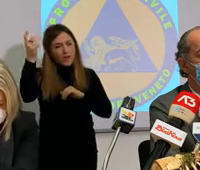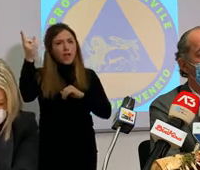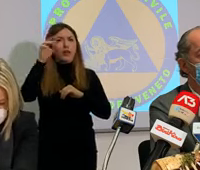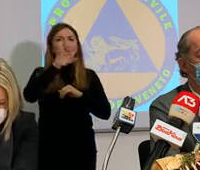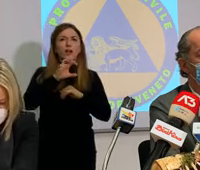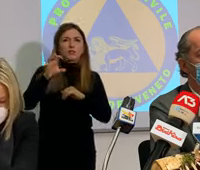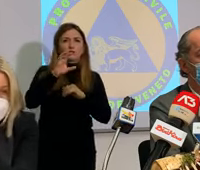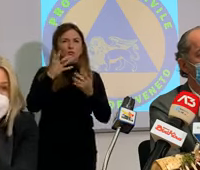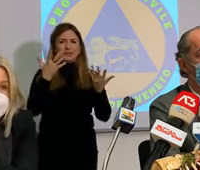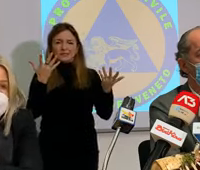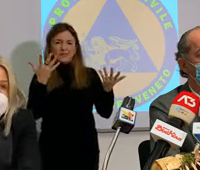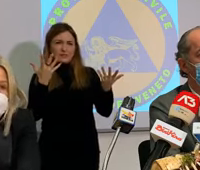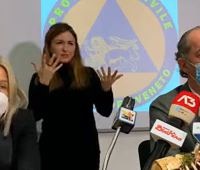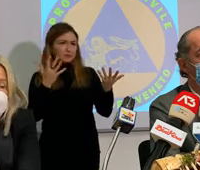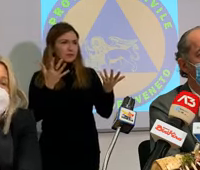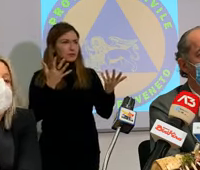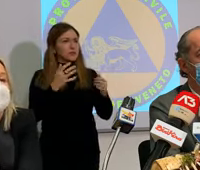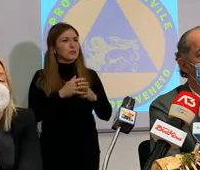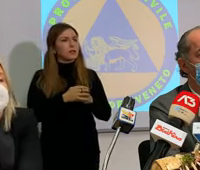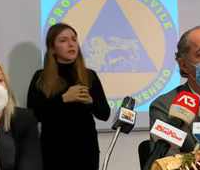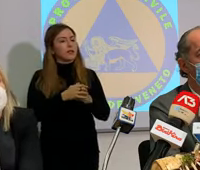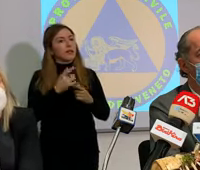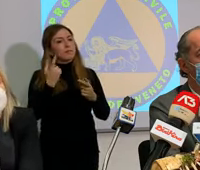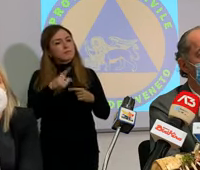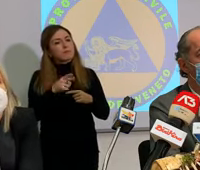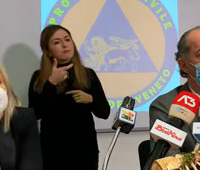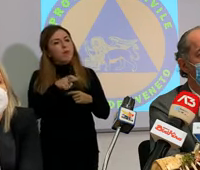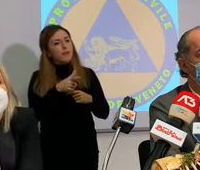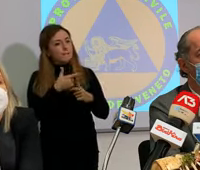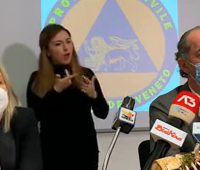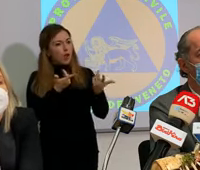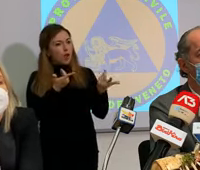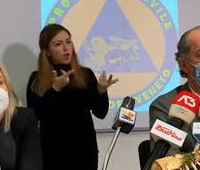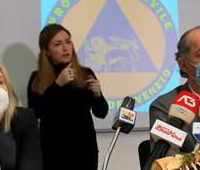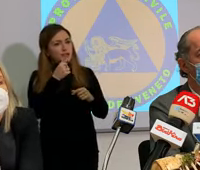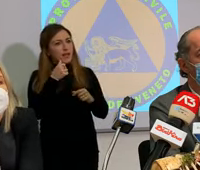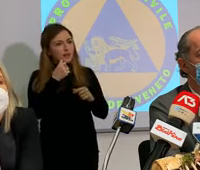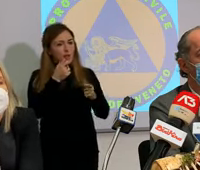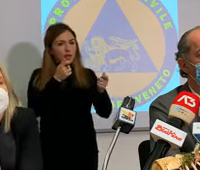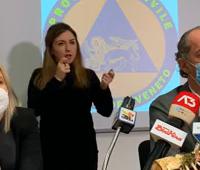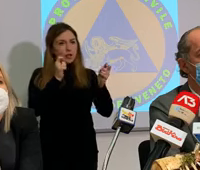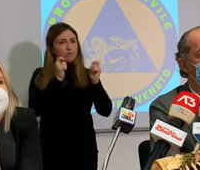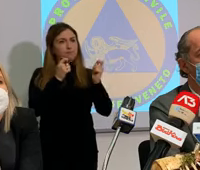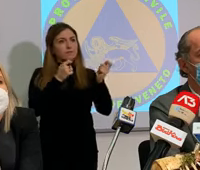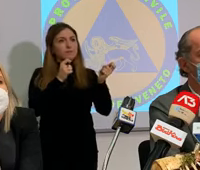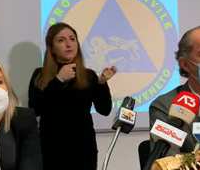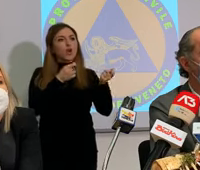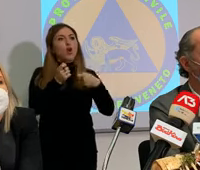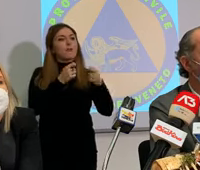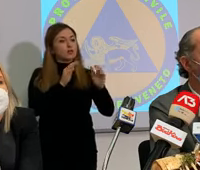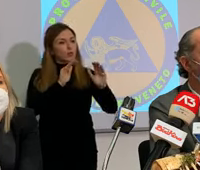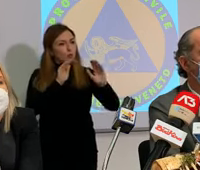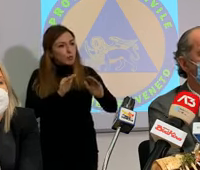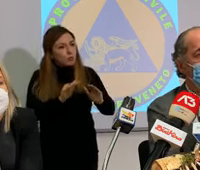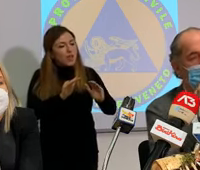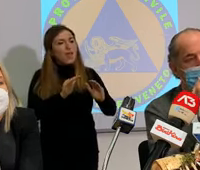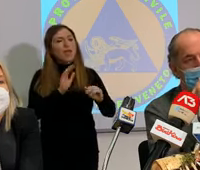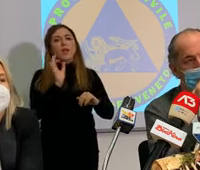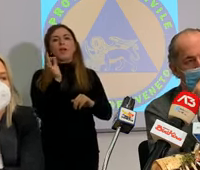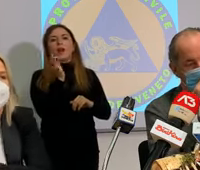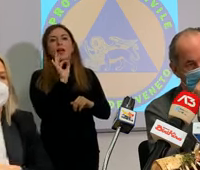regioni è dettato per una tutela effettiva del commercio quindi di tutti scena al mondo